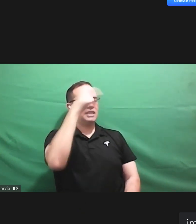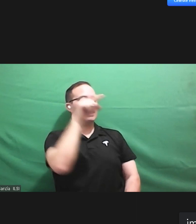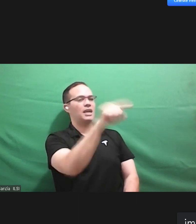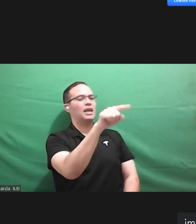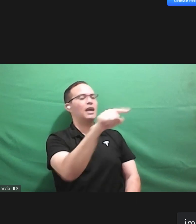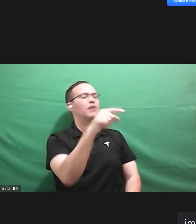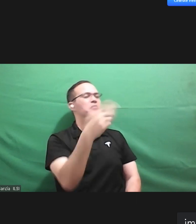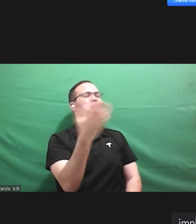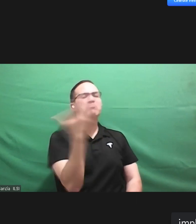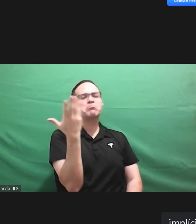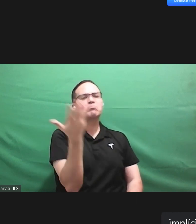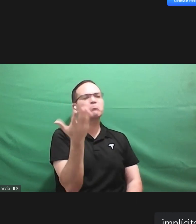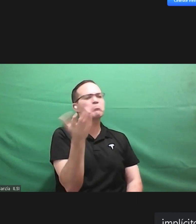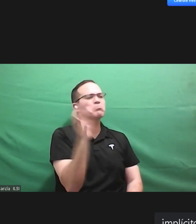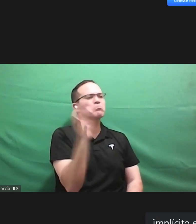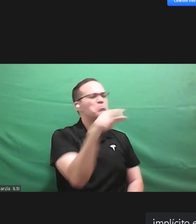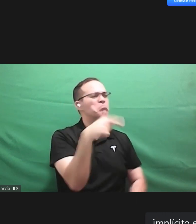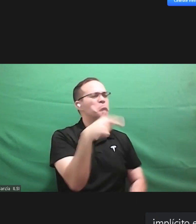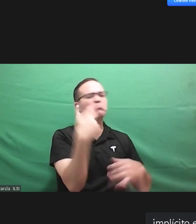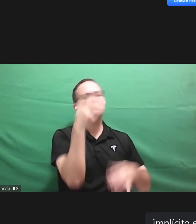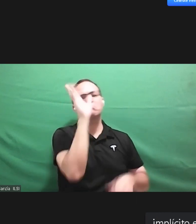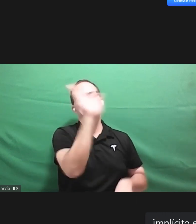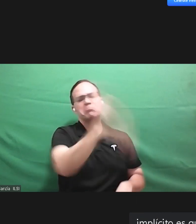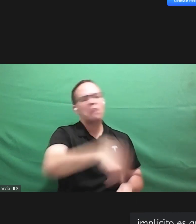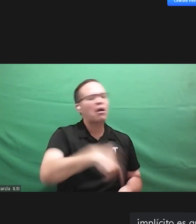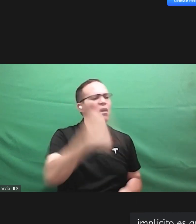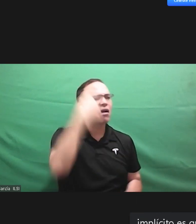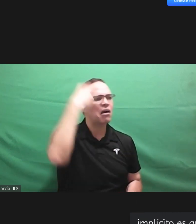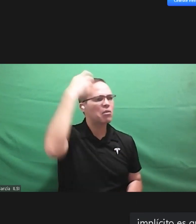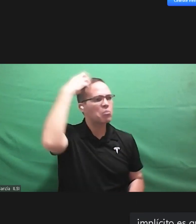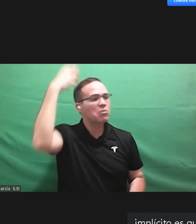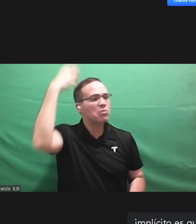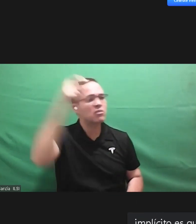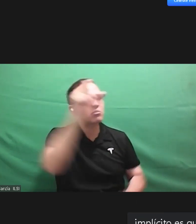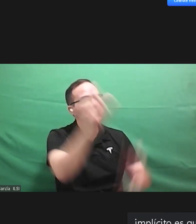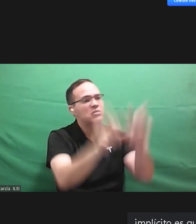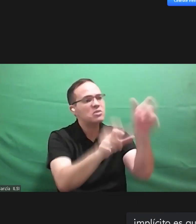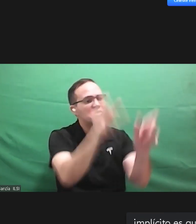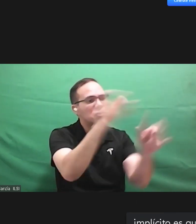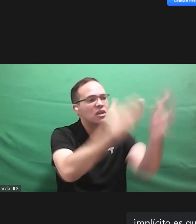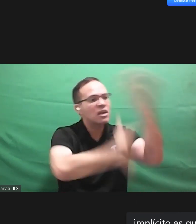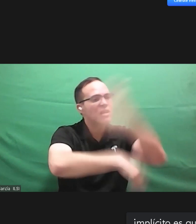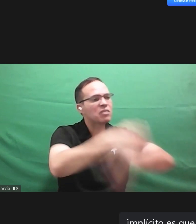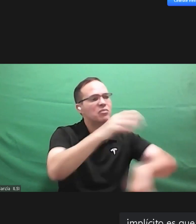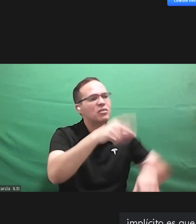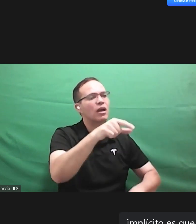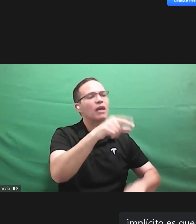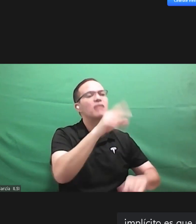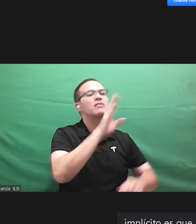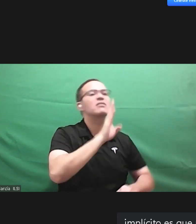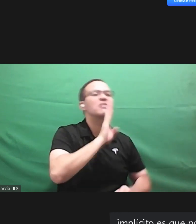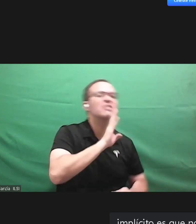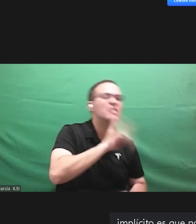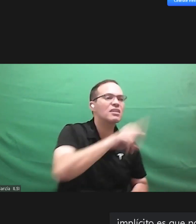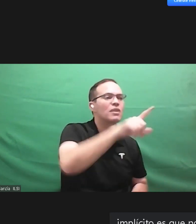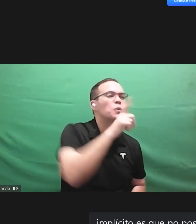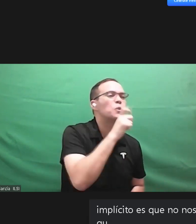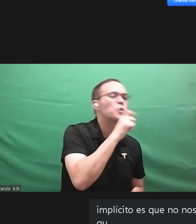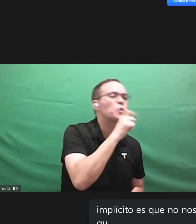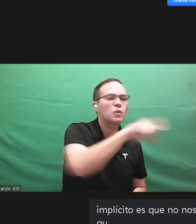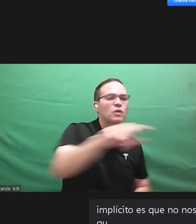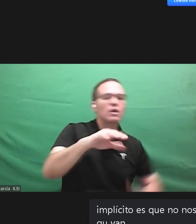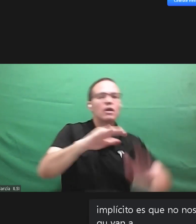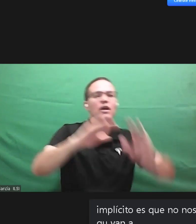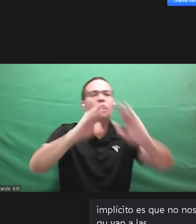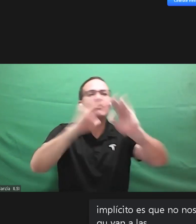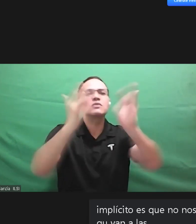que esté aprendiendo. Esto que mencionaba, como bueno, a las personas que iban a escuelas especiales, a esas personas no se medía,